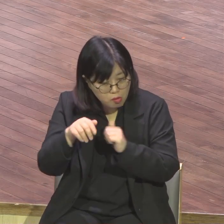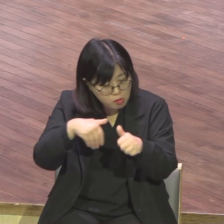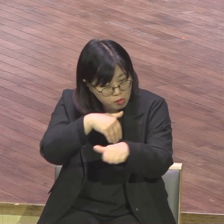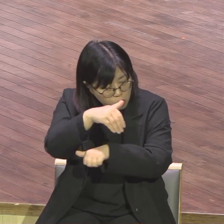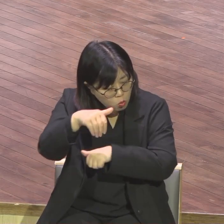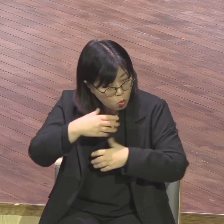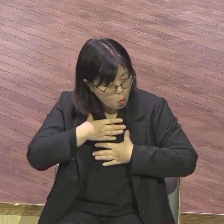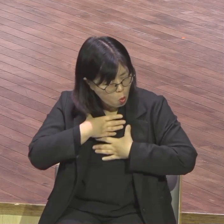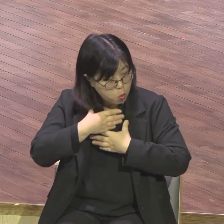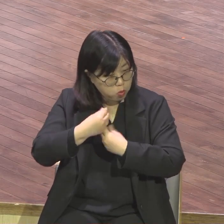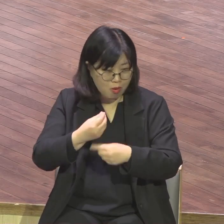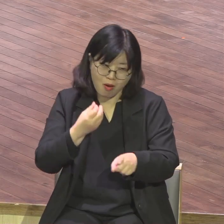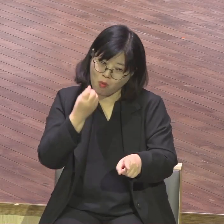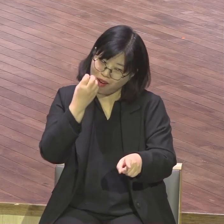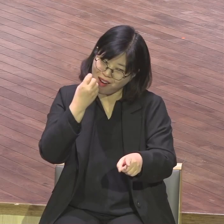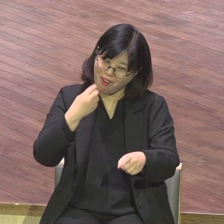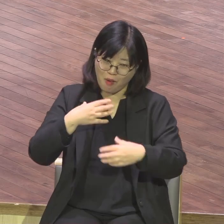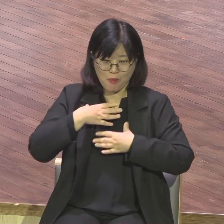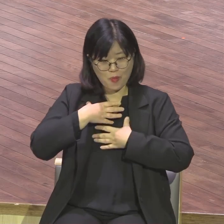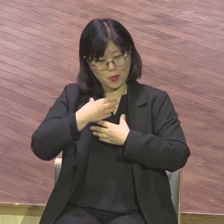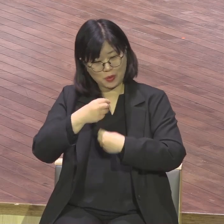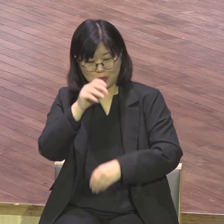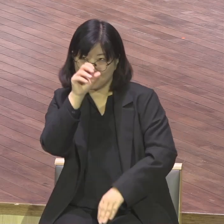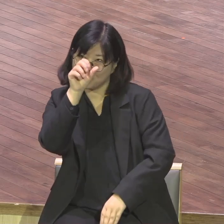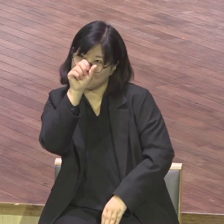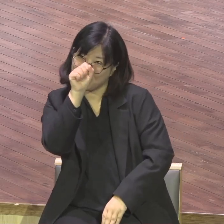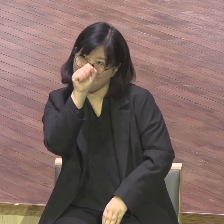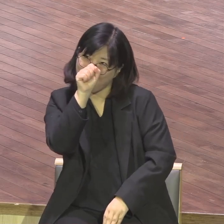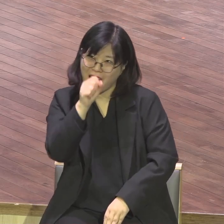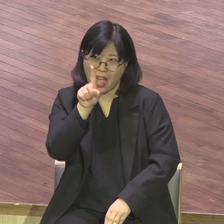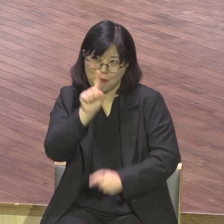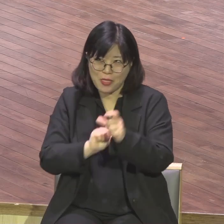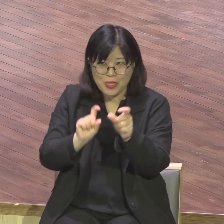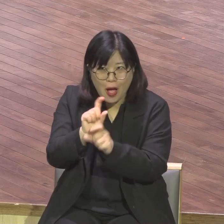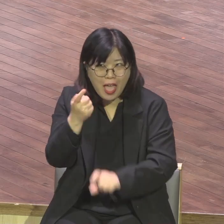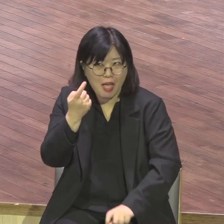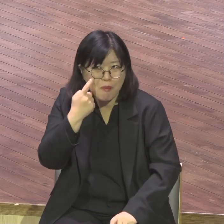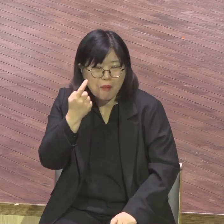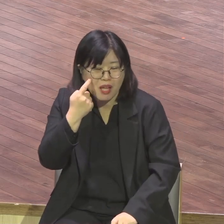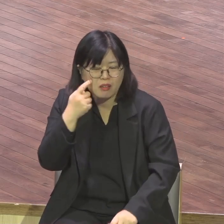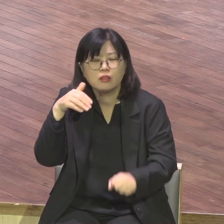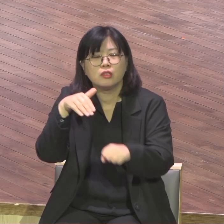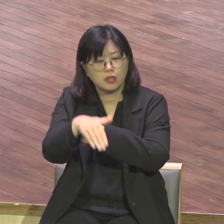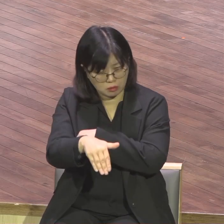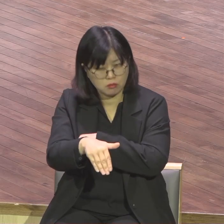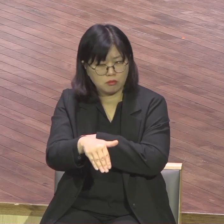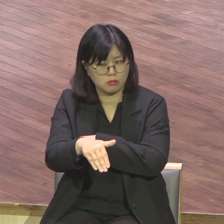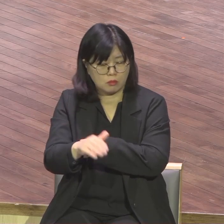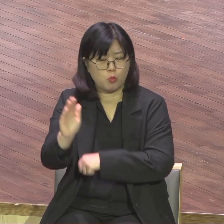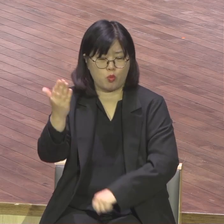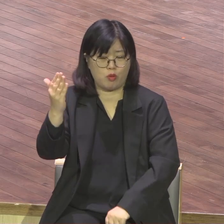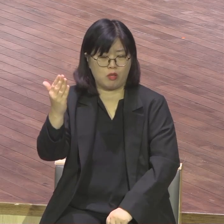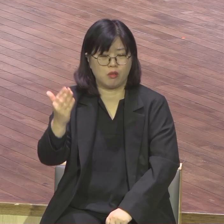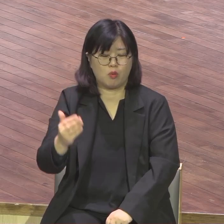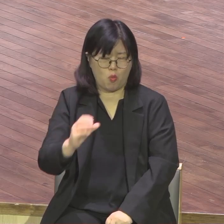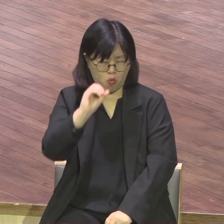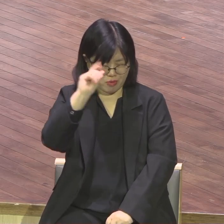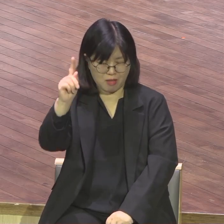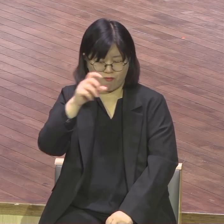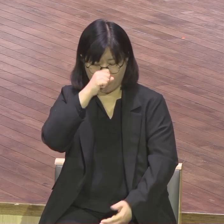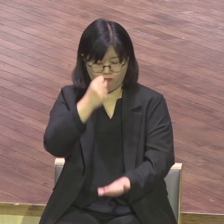평강의 열매를 풍성히 그렇게 맺는 삶을 통해서 새가족 장단기 결석자들을